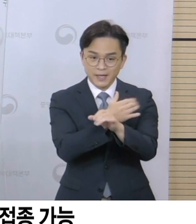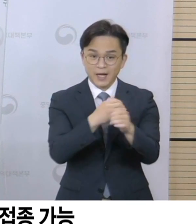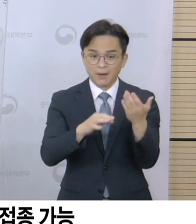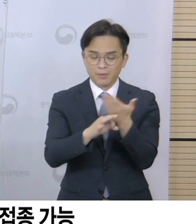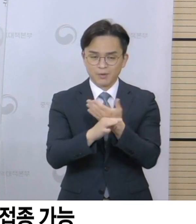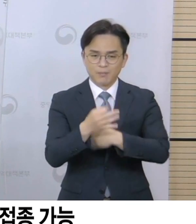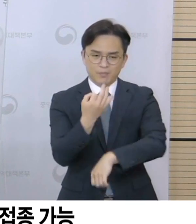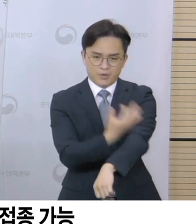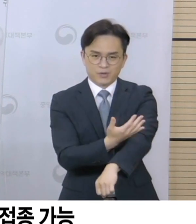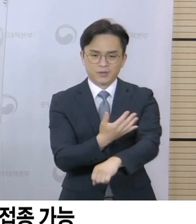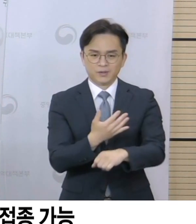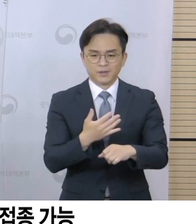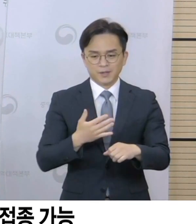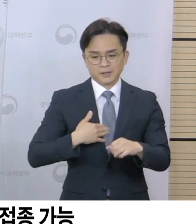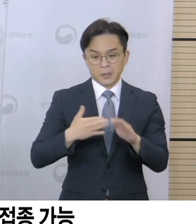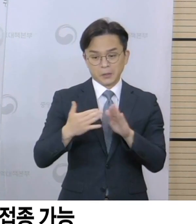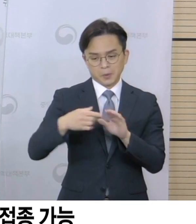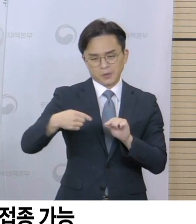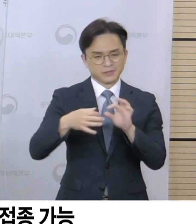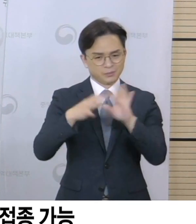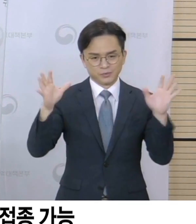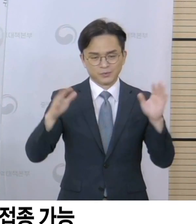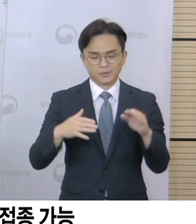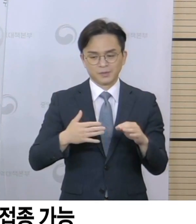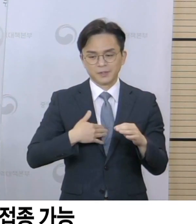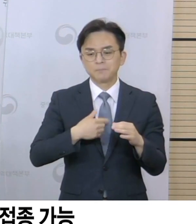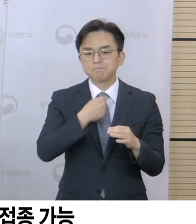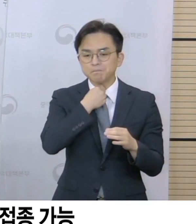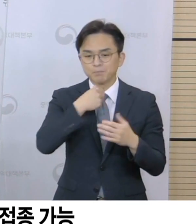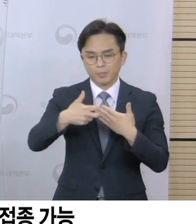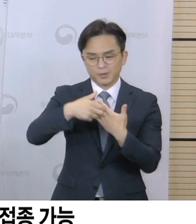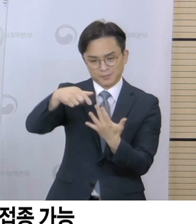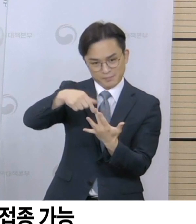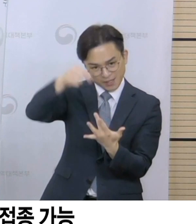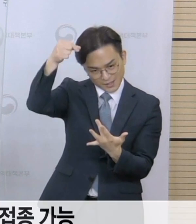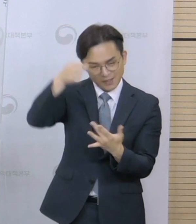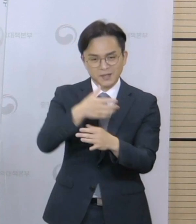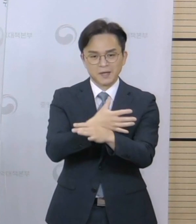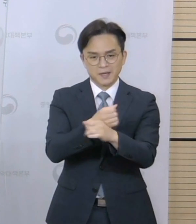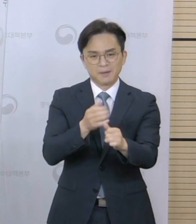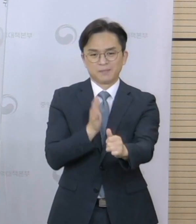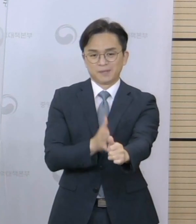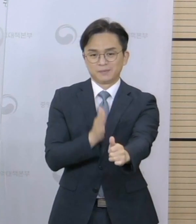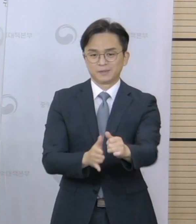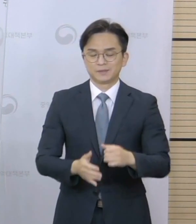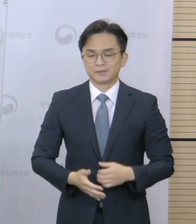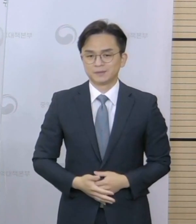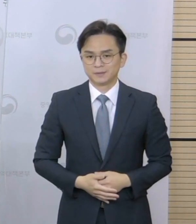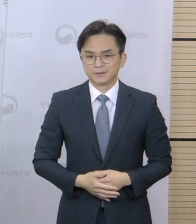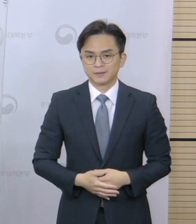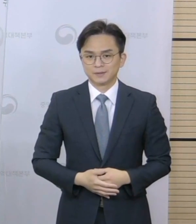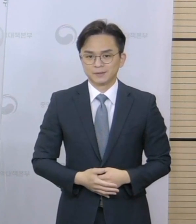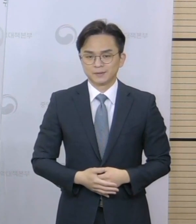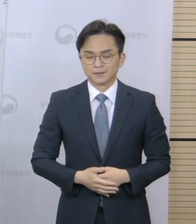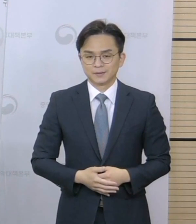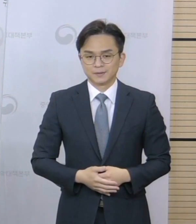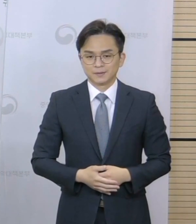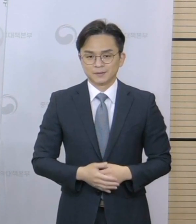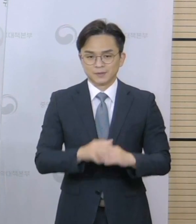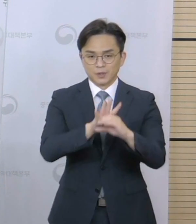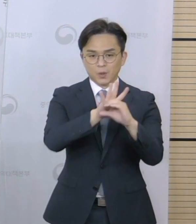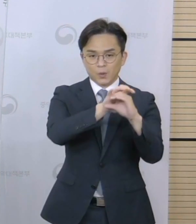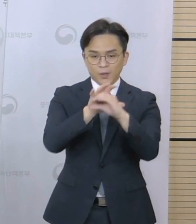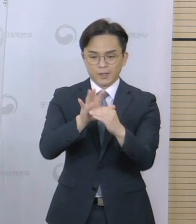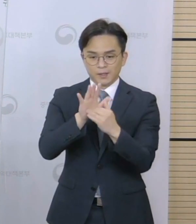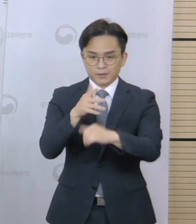편하게 하실 수 있는 의료기관을 선택하여 예약하여 주시기 바랍니다 예방접종은 그 나와